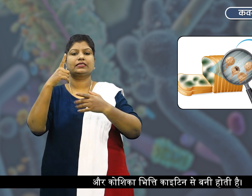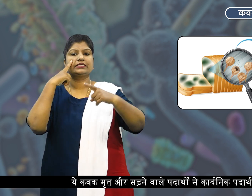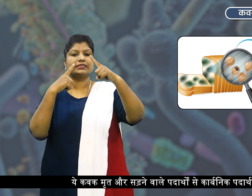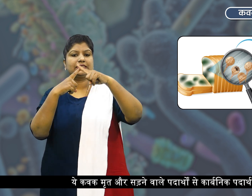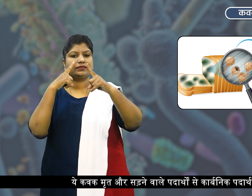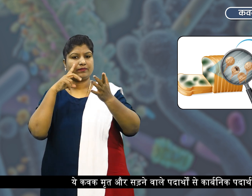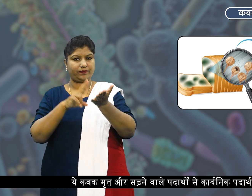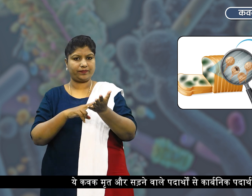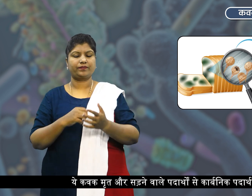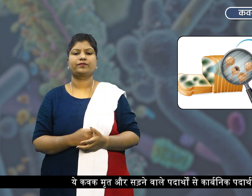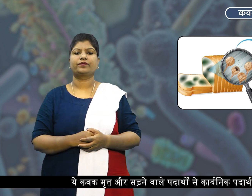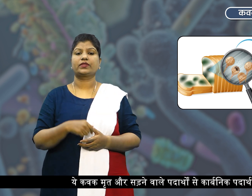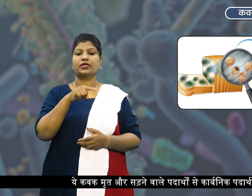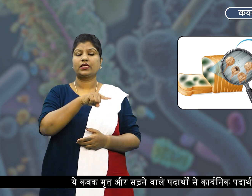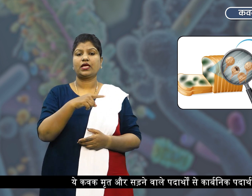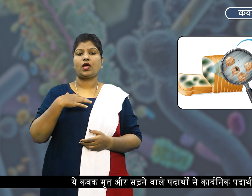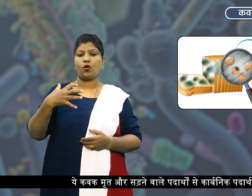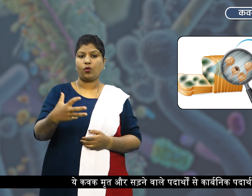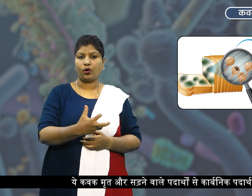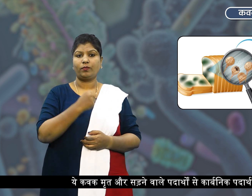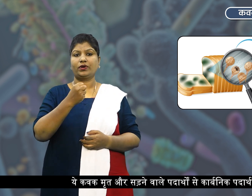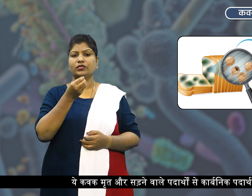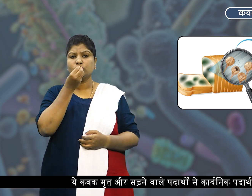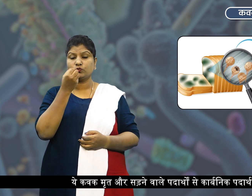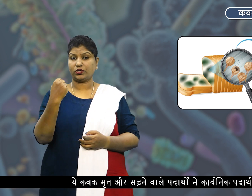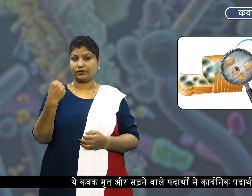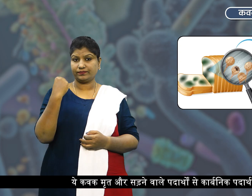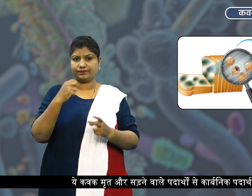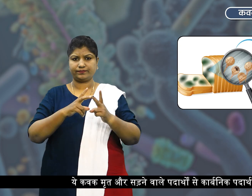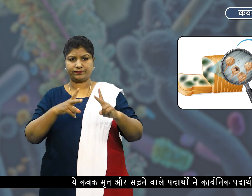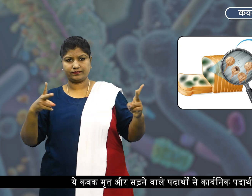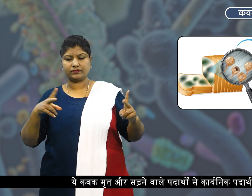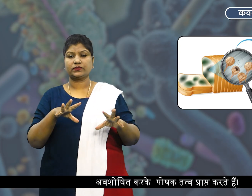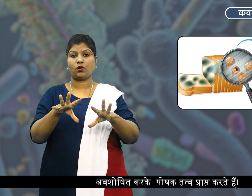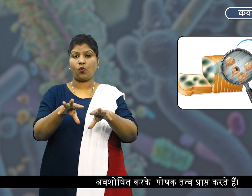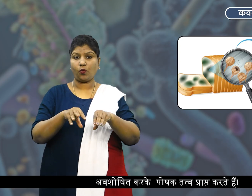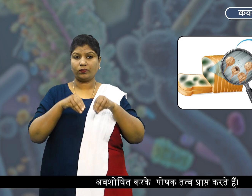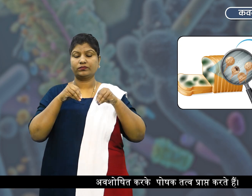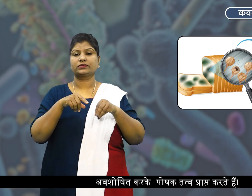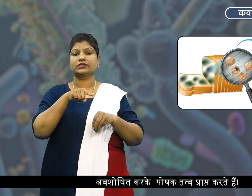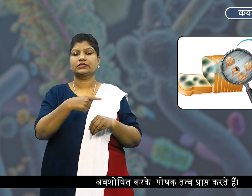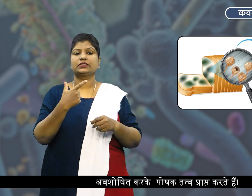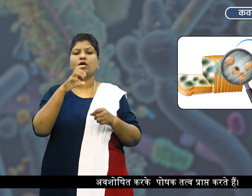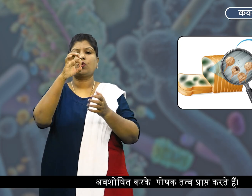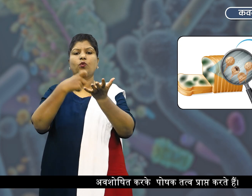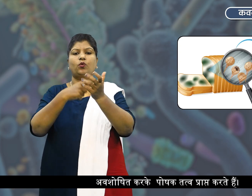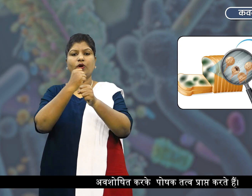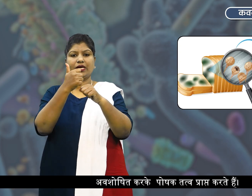ये कवक मृत और सड़ने वाले पदार्थों से कार्बोनेट पदार्थ को अवशोषित करते हैं और पोषक तत्व